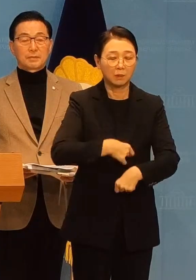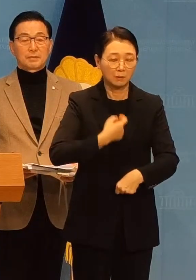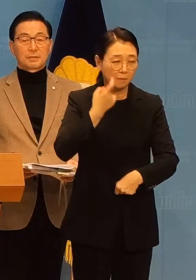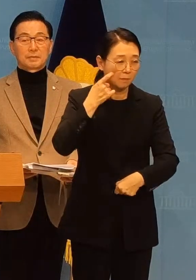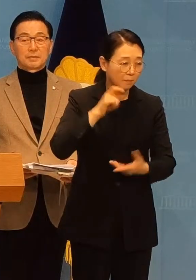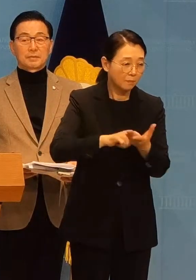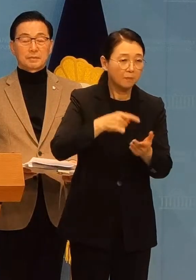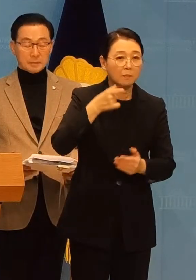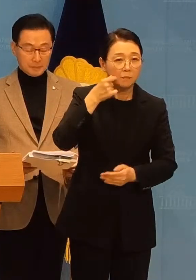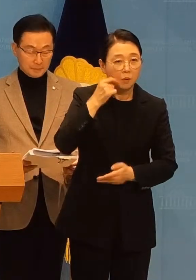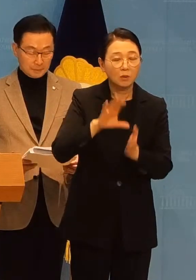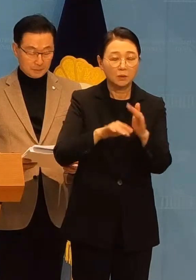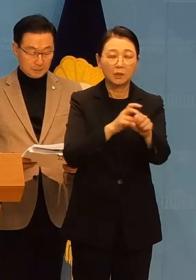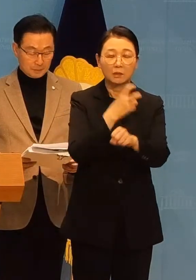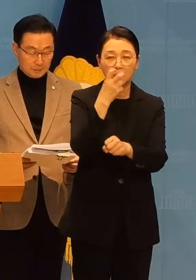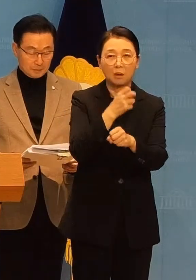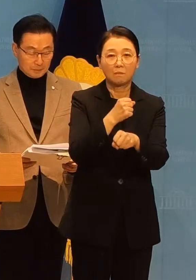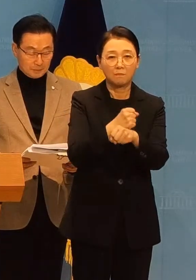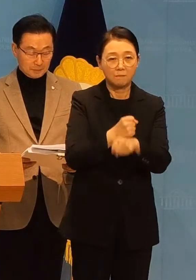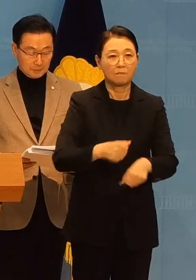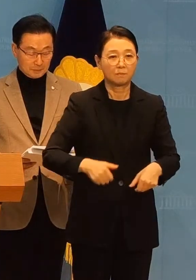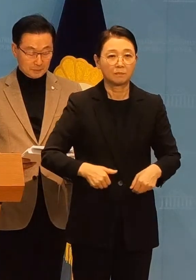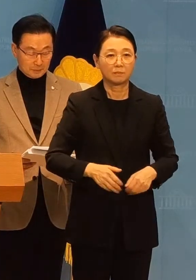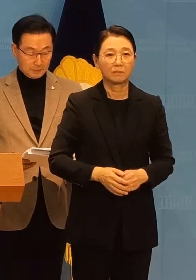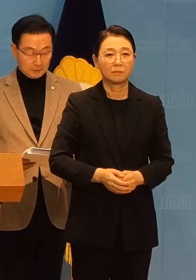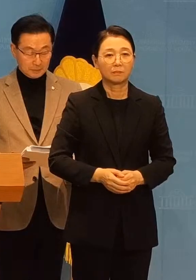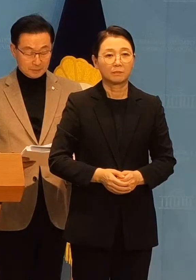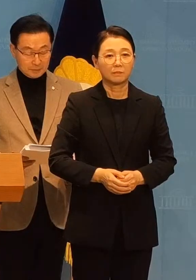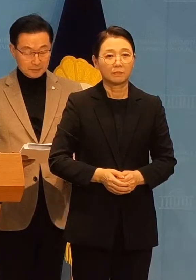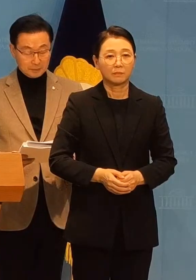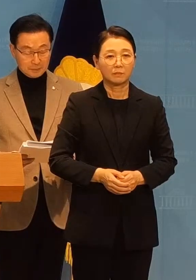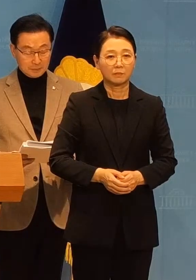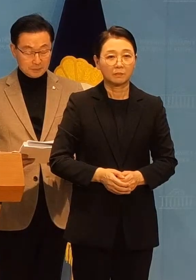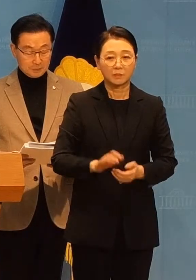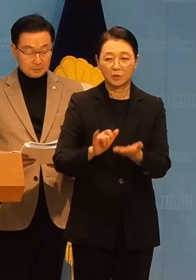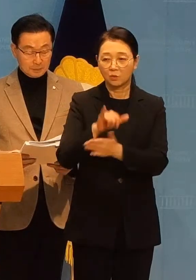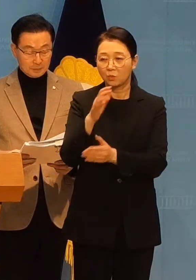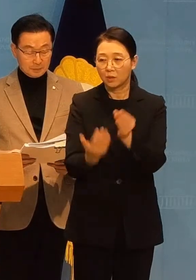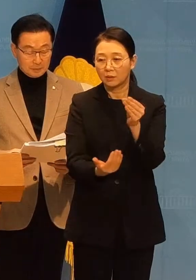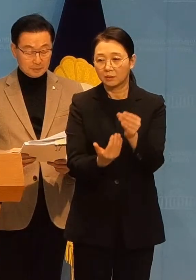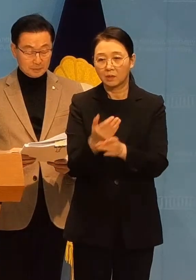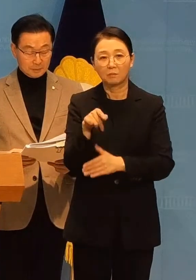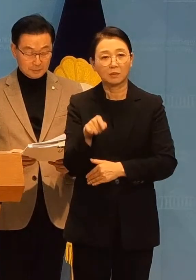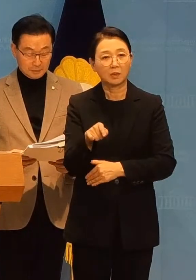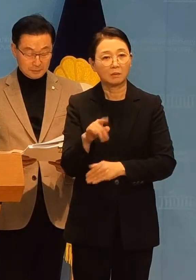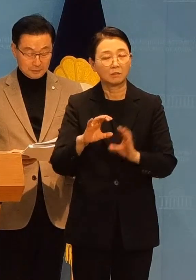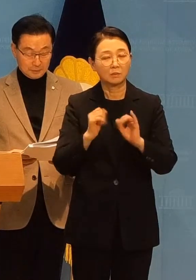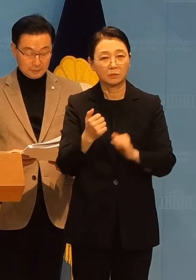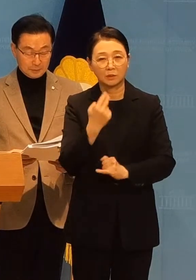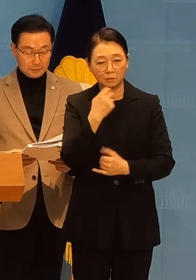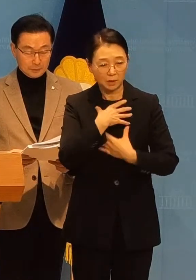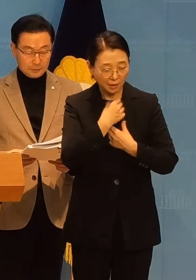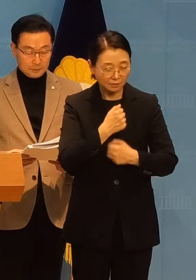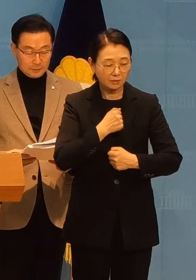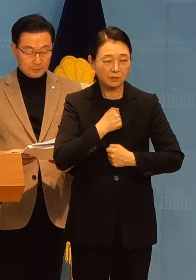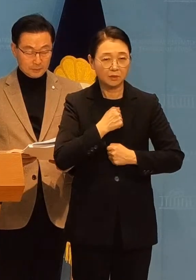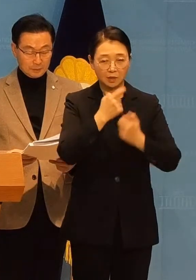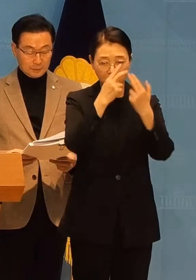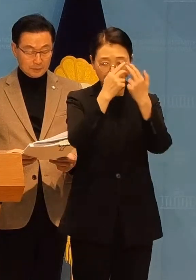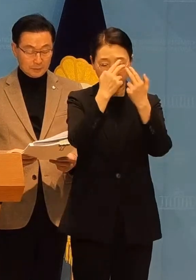경우 특검이 실시되어야 합니다. 무한공항 참사는 국민의 생명과 안전을 지켜야 하는